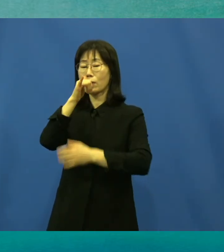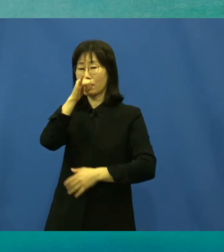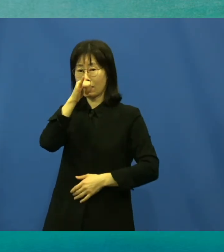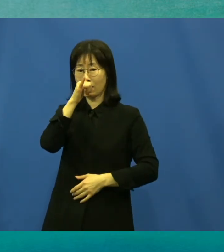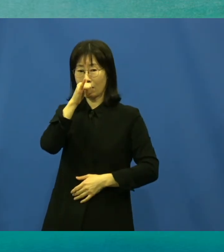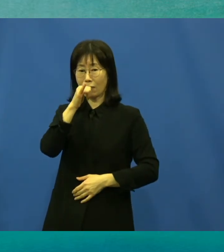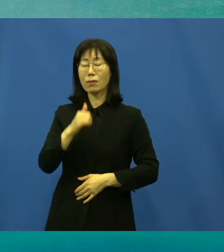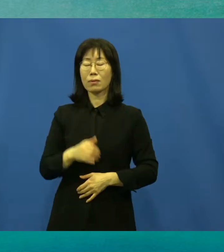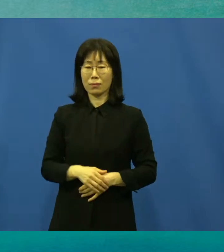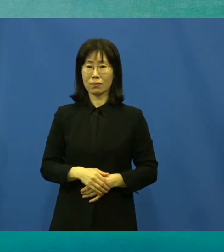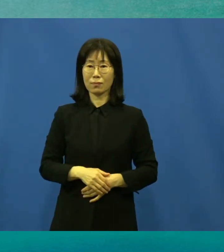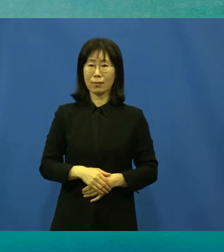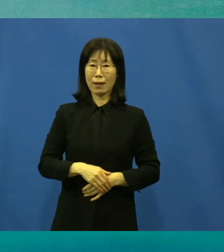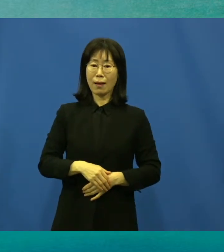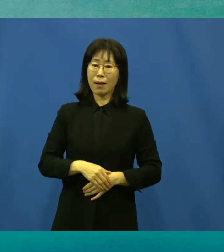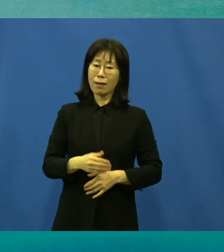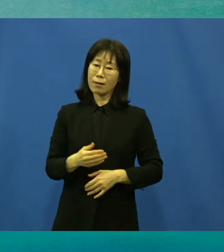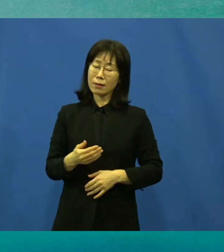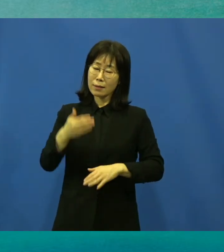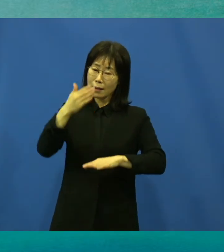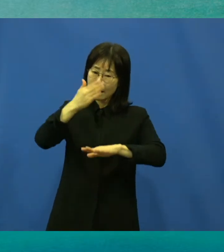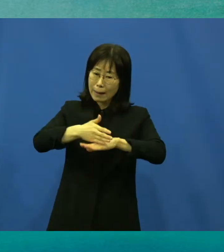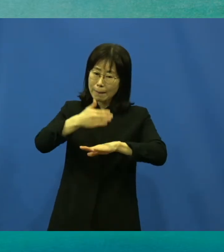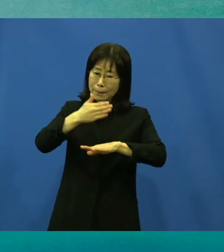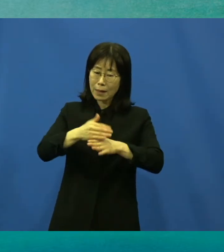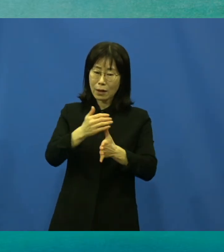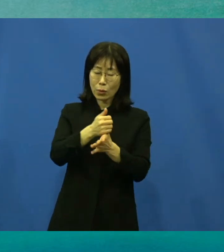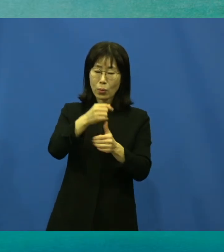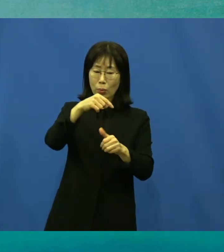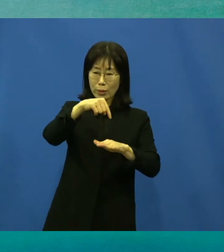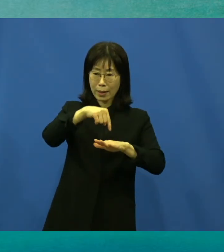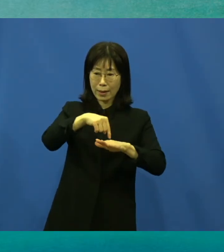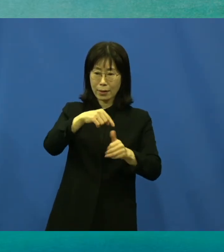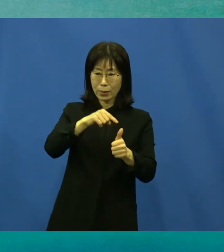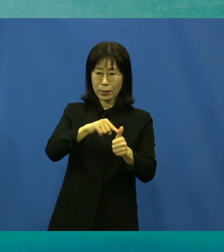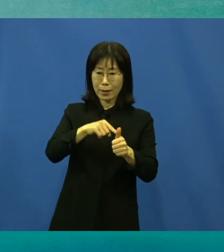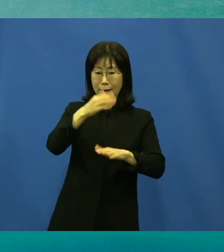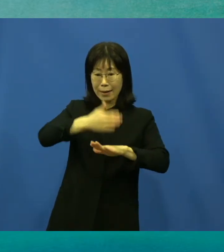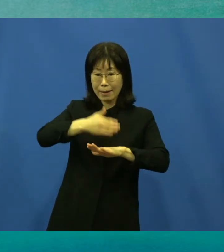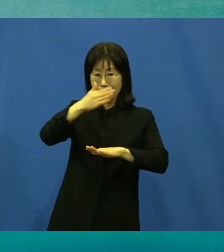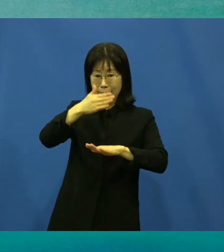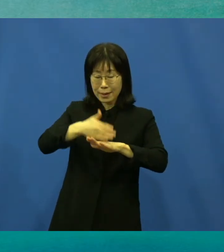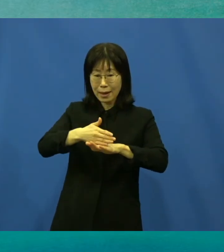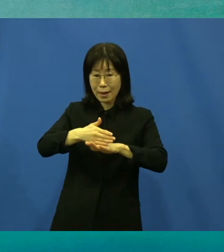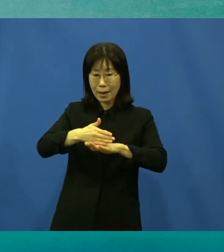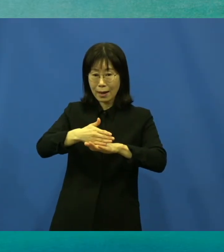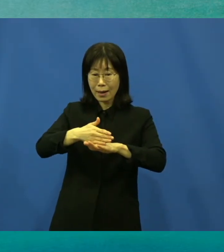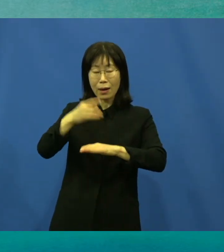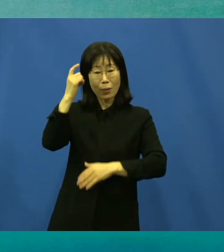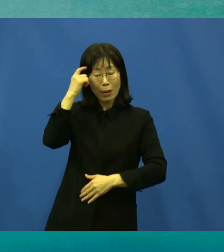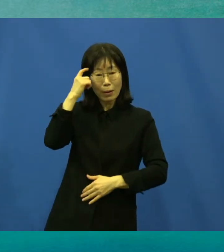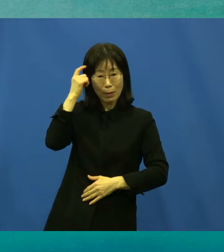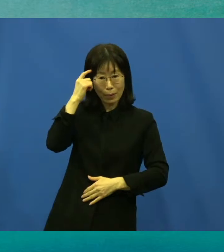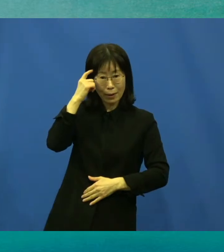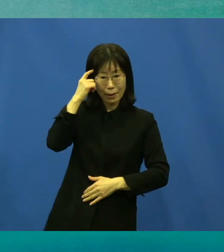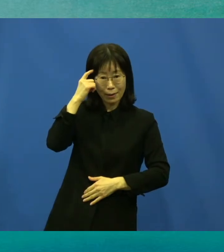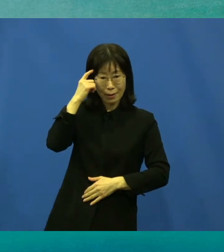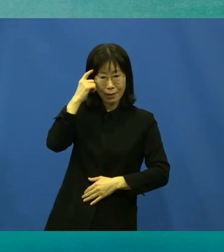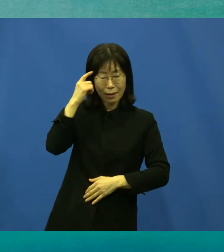그러나 감사할 수 있는 이유는 모든 문제를 하나님과 함께 마주하고 있기 때문입니다.